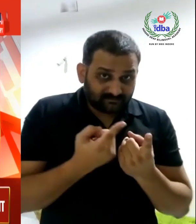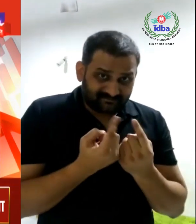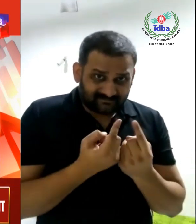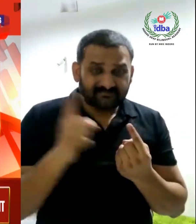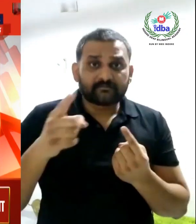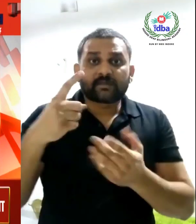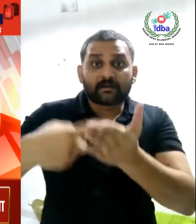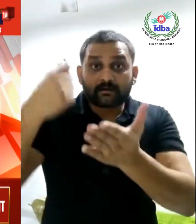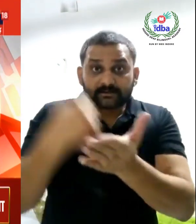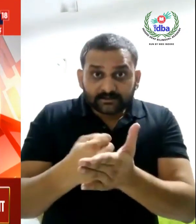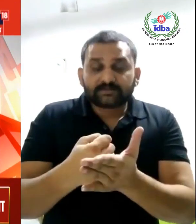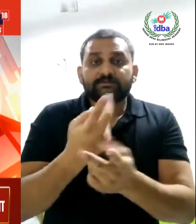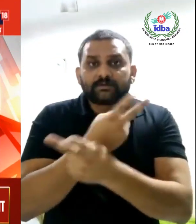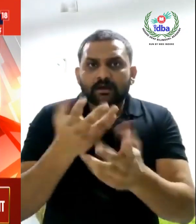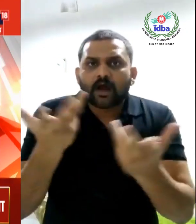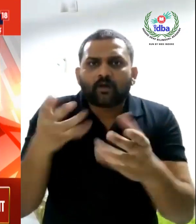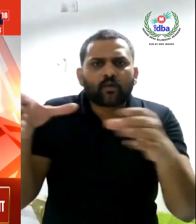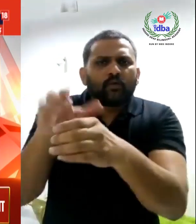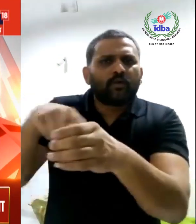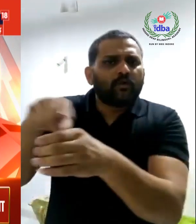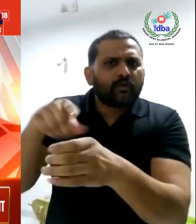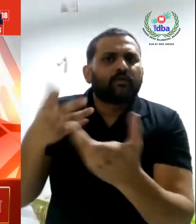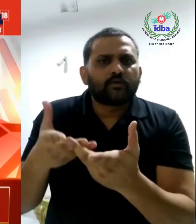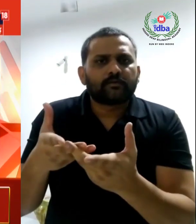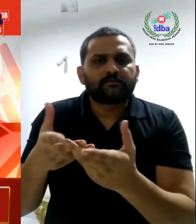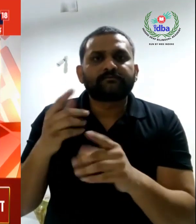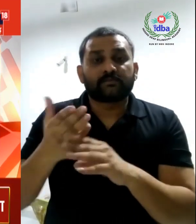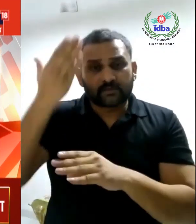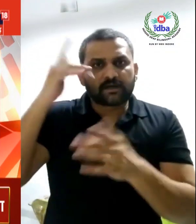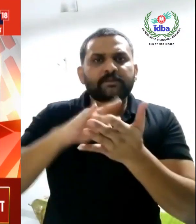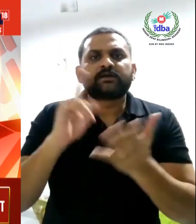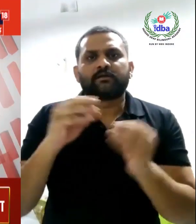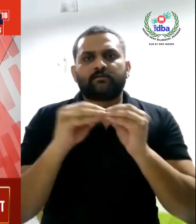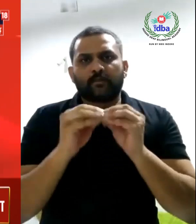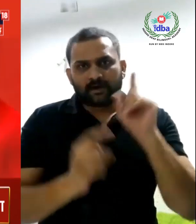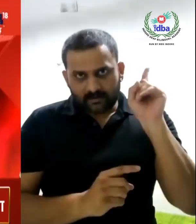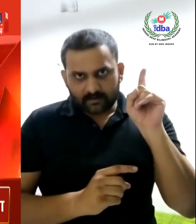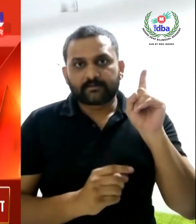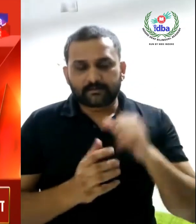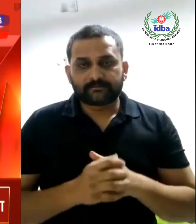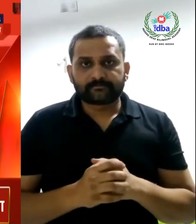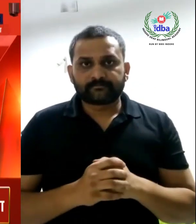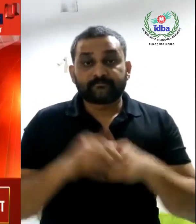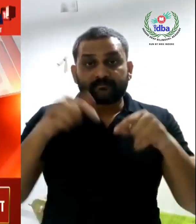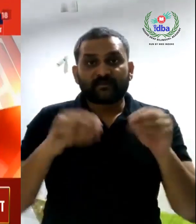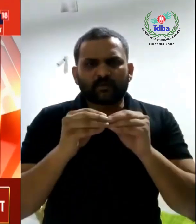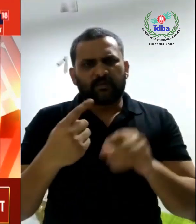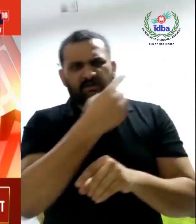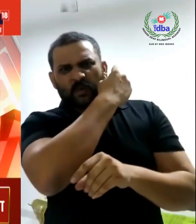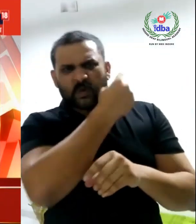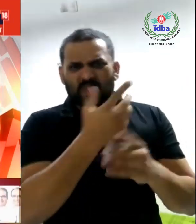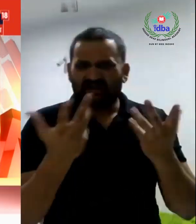रजिस्टर कराने का, पंजीकृत कराने का काम पहले मुंबई में होता था। अब मुंबई में क्यों